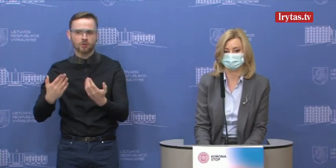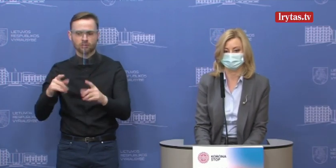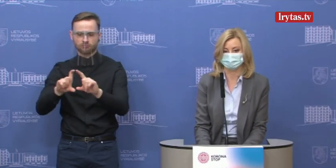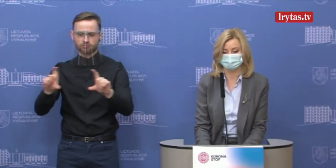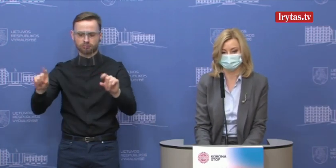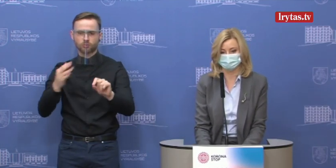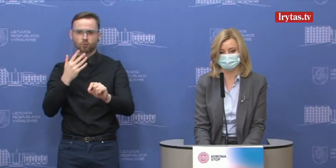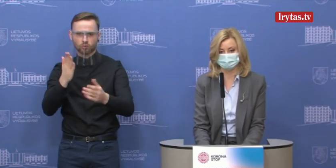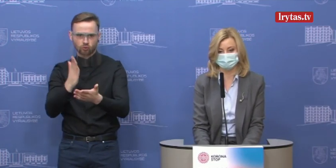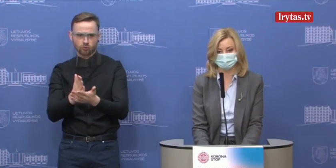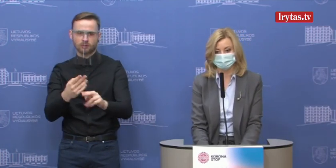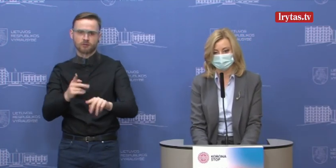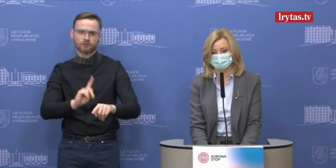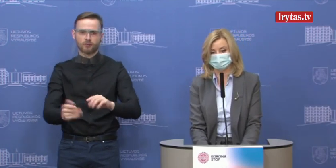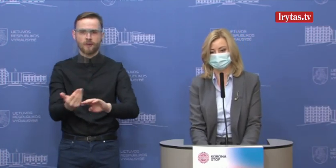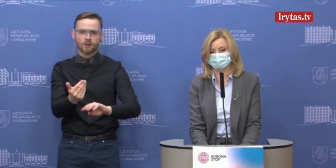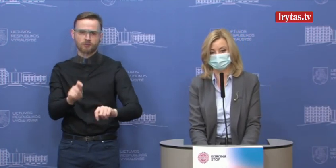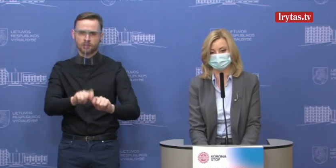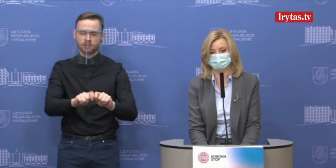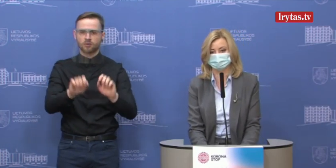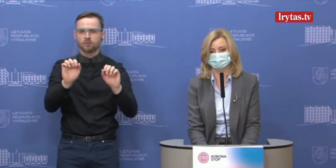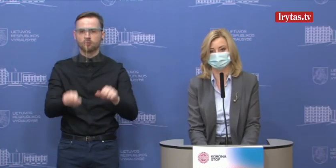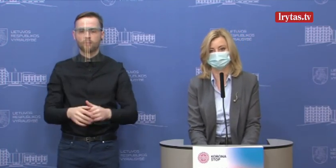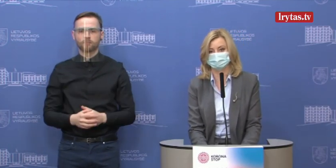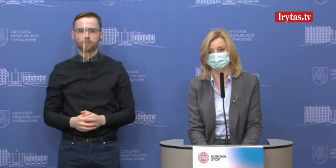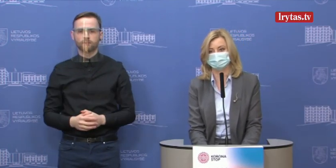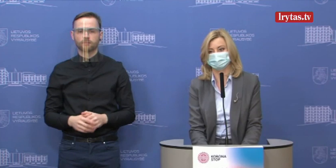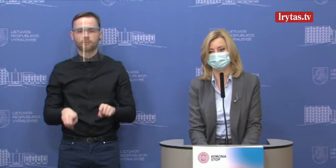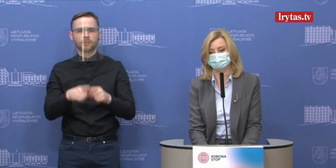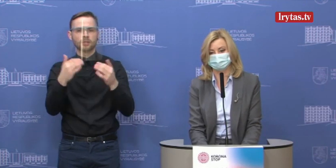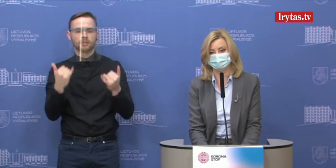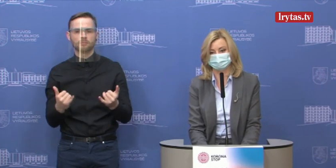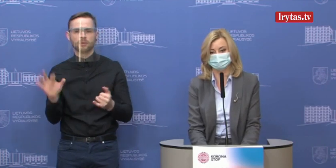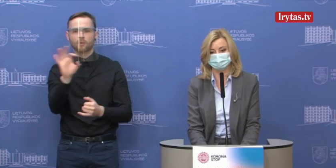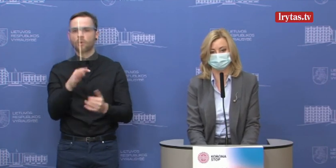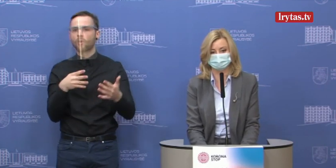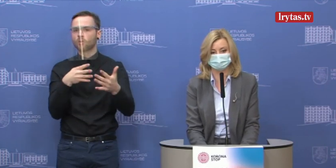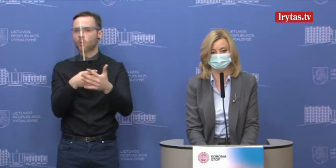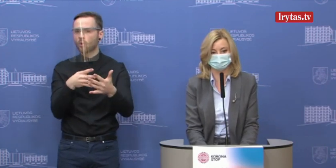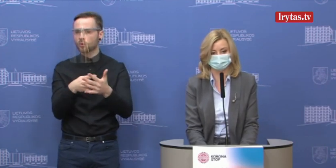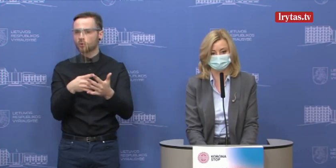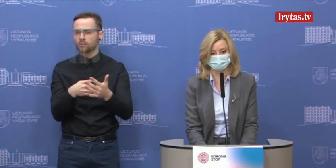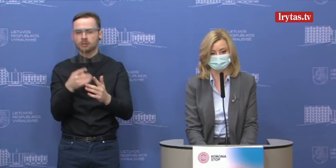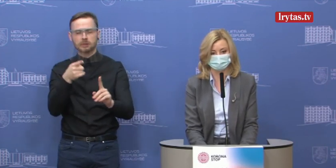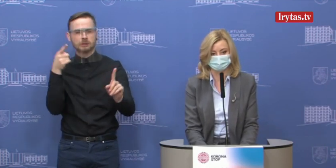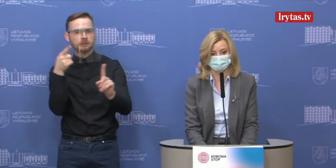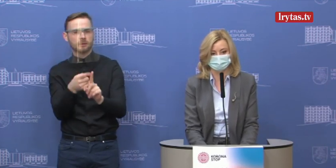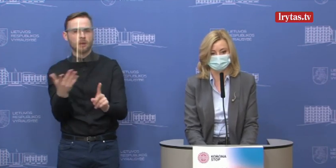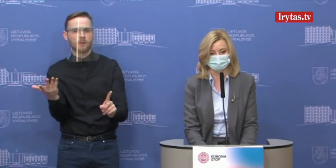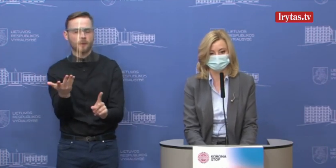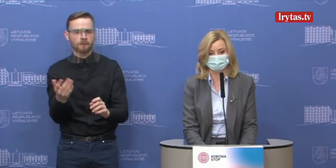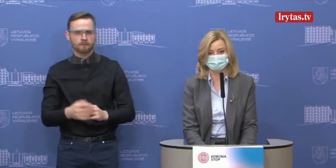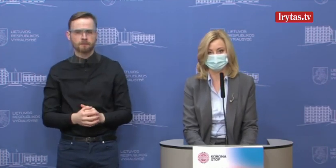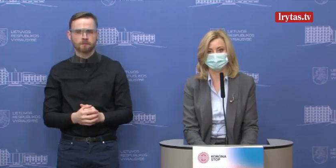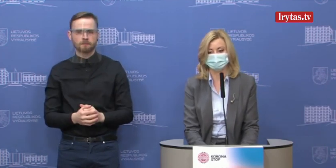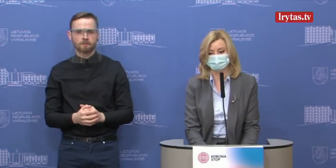valstybiniai transporto priemonės numeriai yra nustatomi, tai, sakykime, ta kontrolė daugiau tikrai skirta